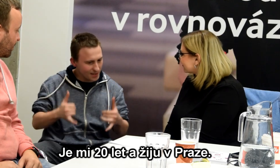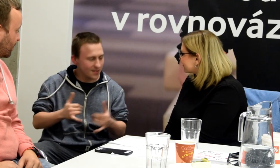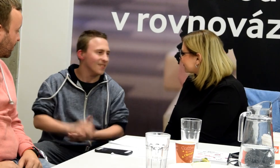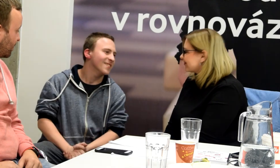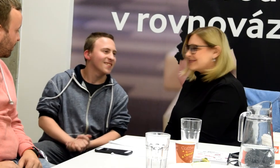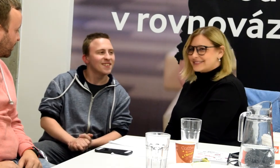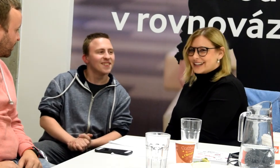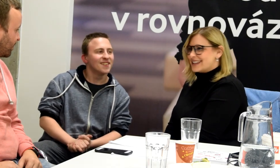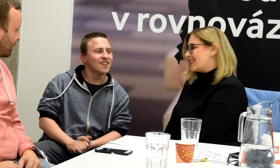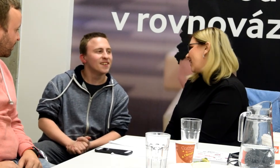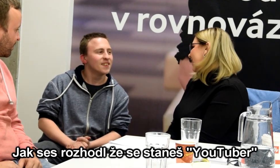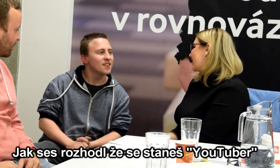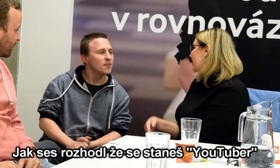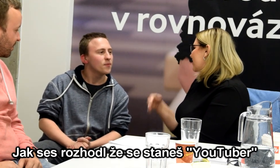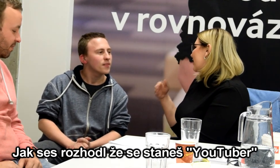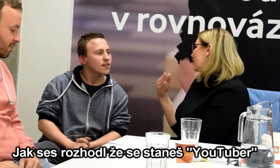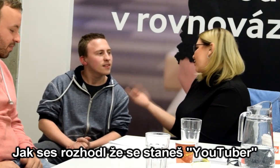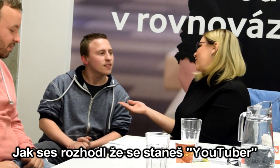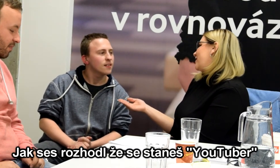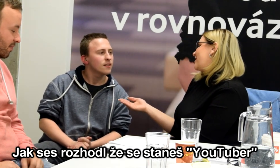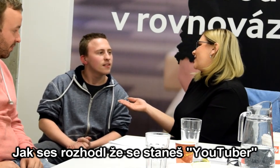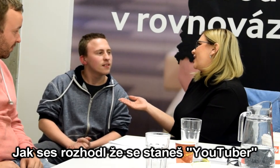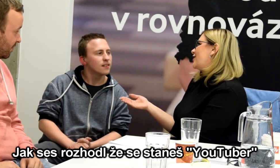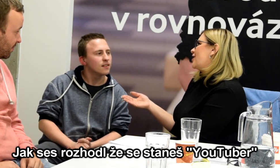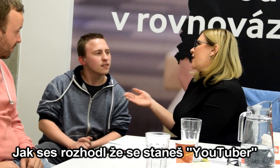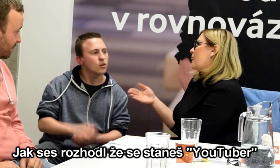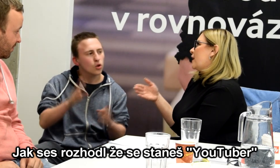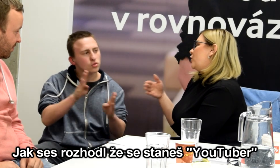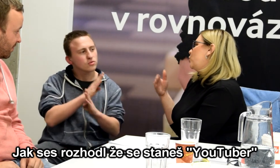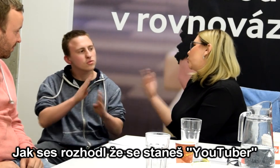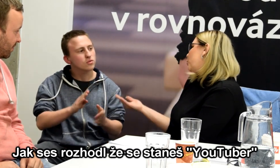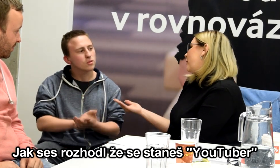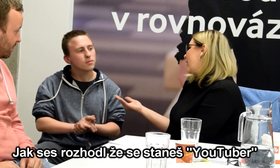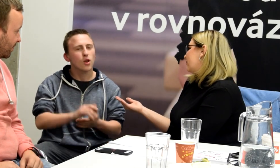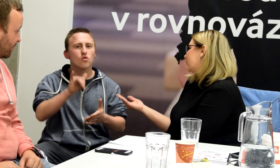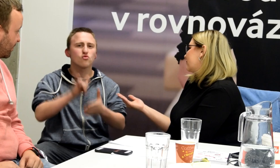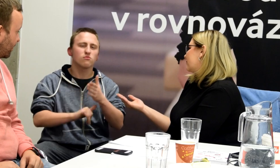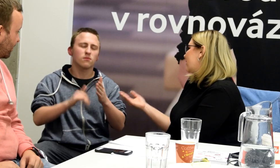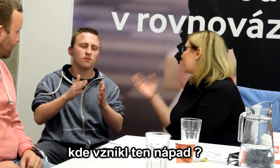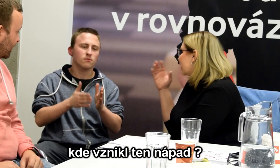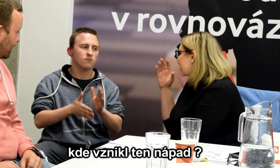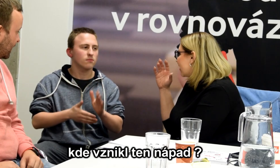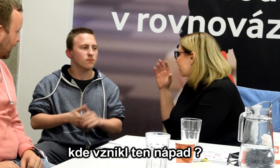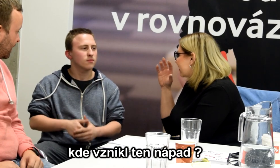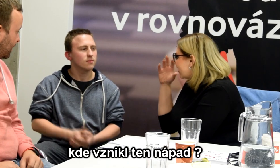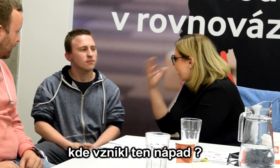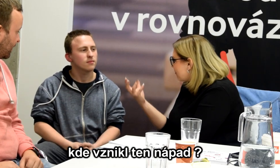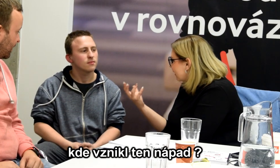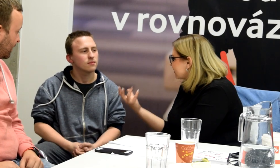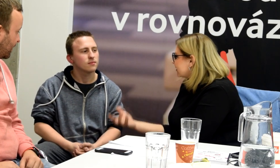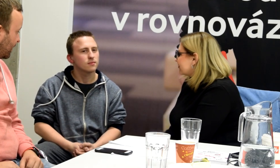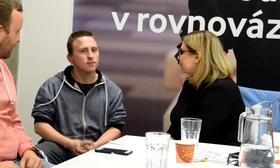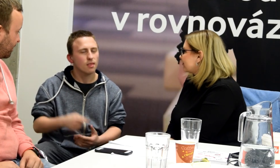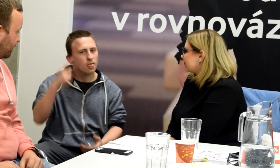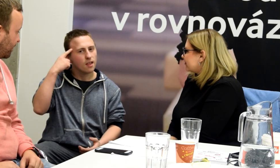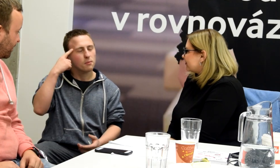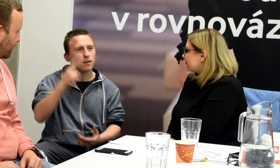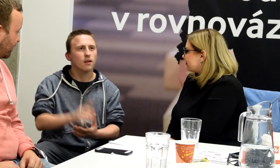Praze. To je hezký. A jak jsi rozhodl, že se staneš YouTuberem? Kde vznikl ten nápad? Mně